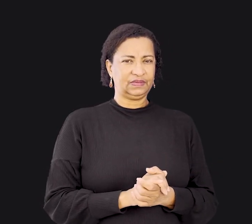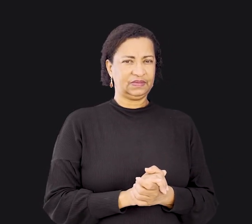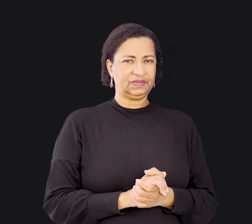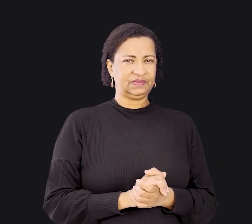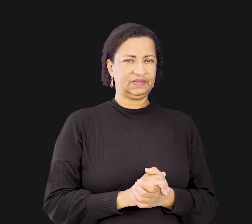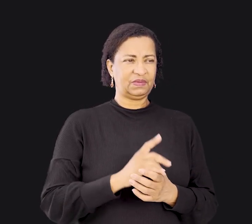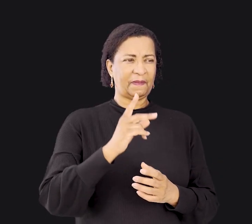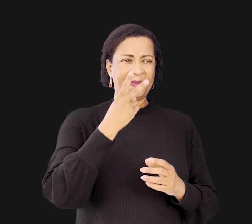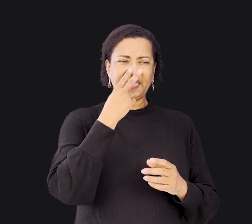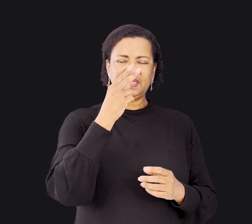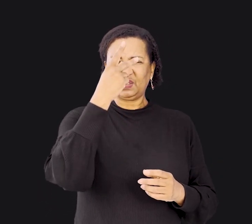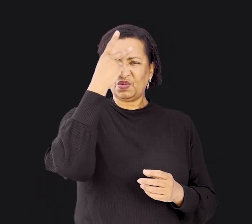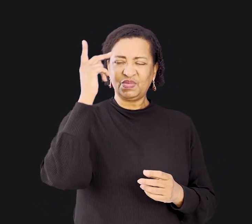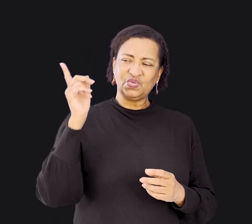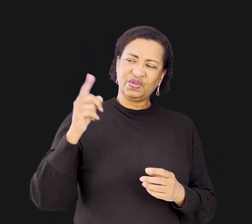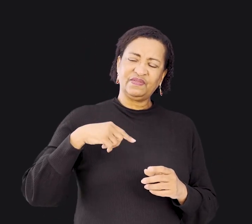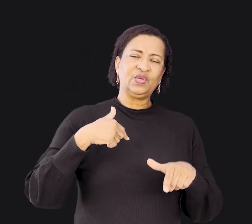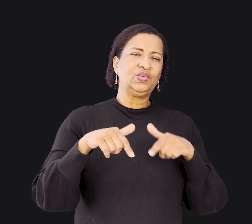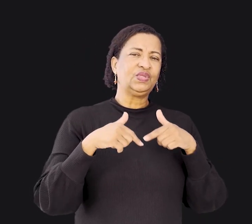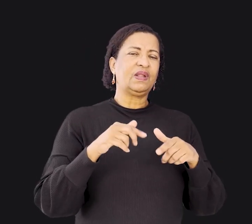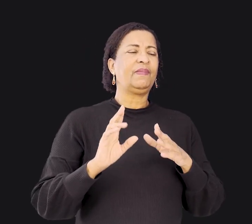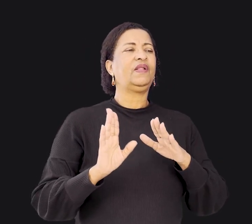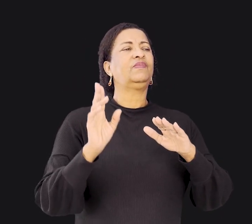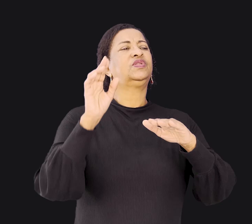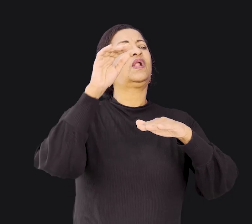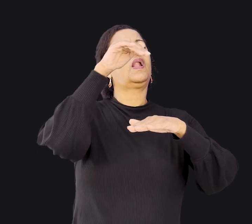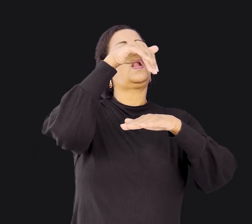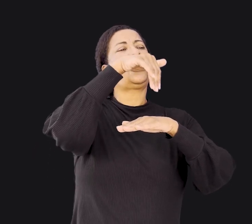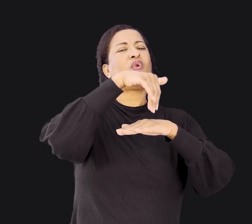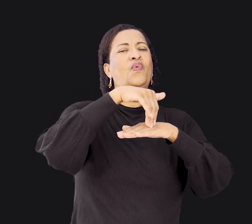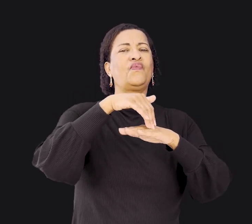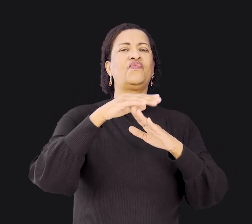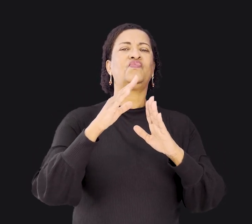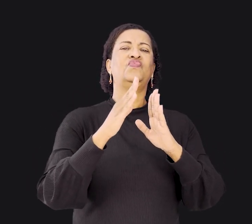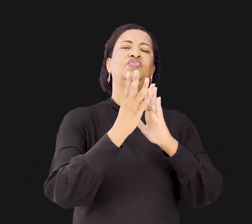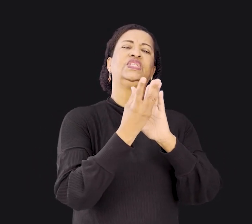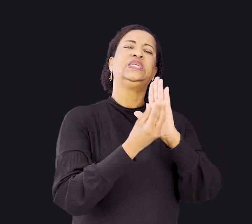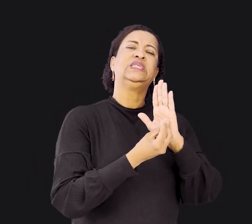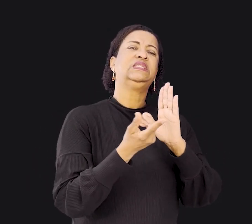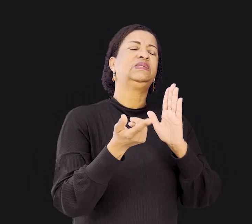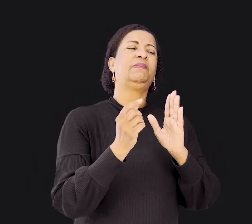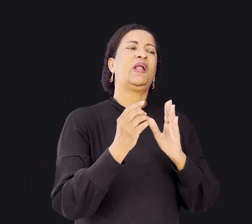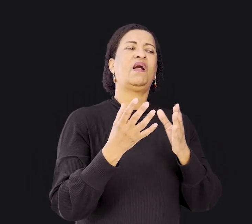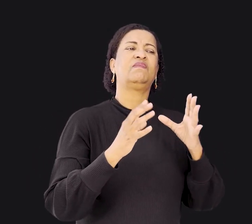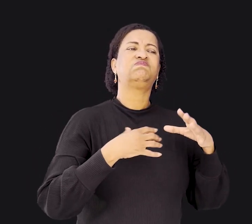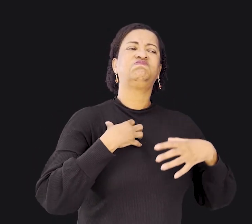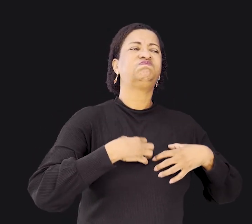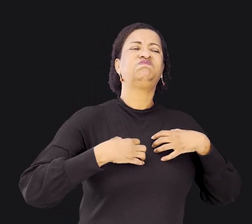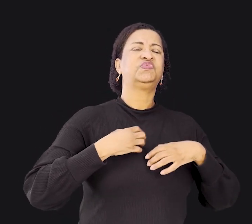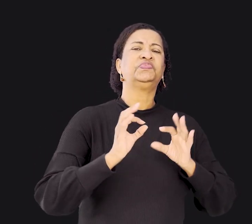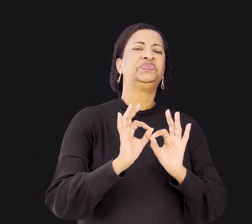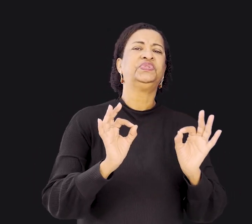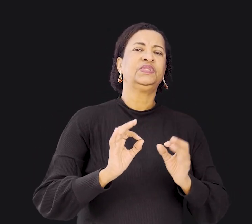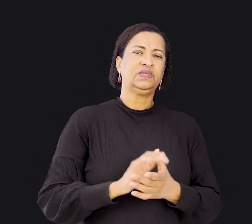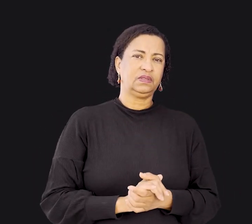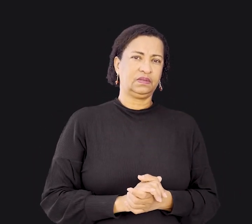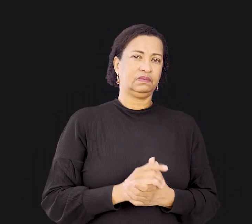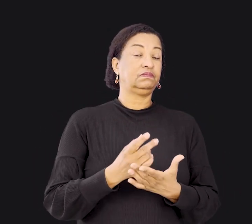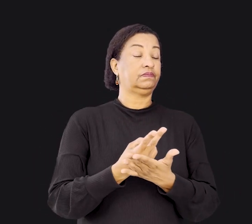vir do serviço, e você o coloca lá no fundo da igreja para não incomodar ninguém. Isso é pecado.